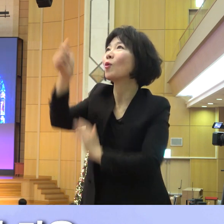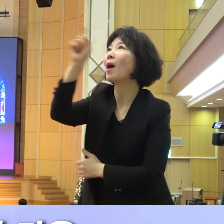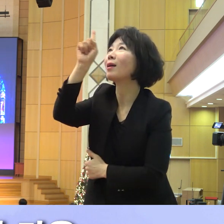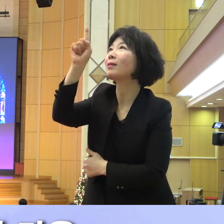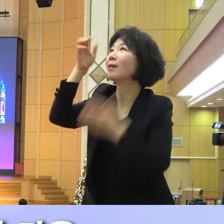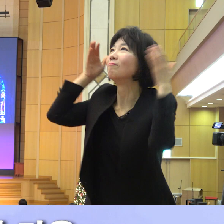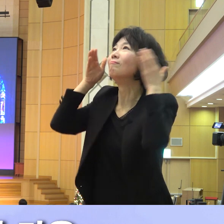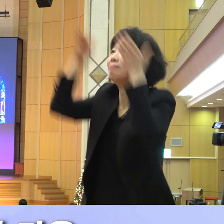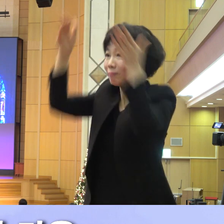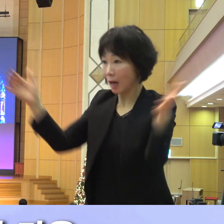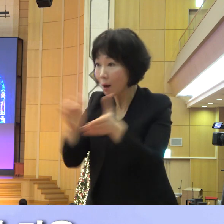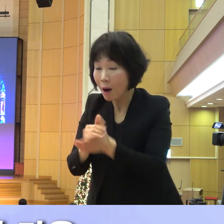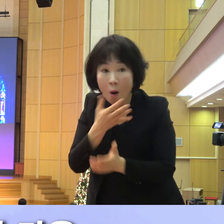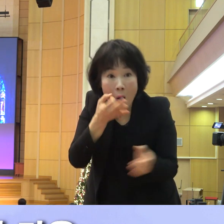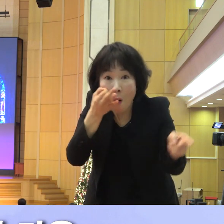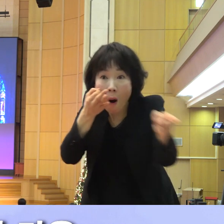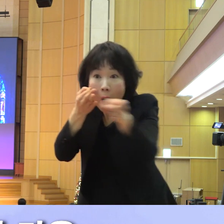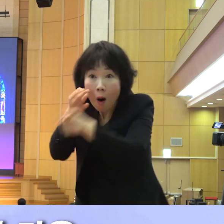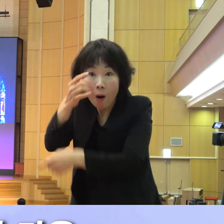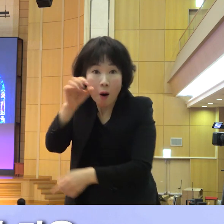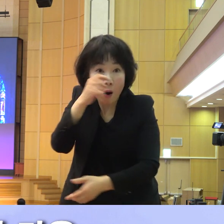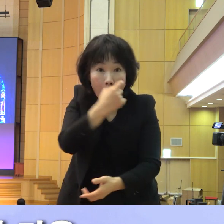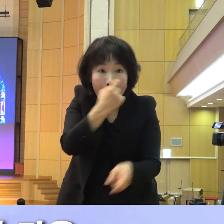보시고 하나님은 축복하시는 거예요.